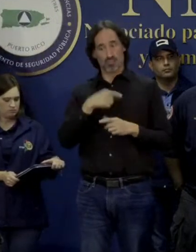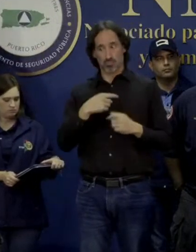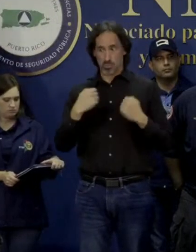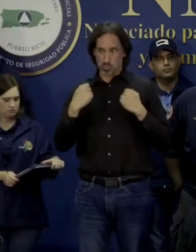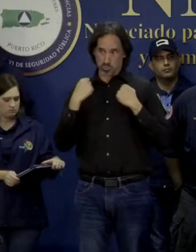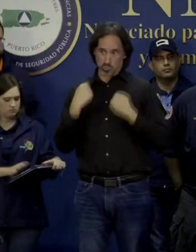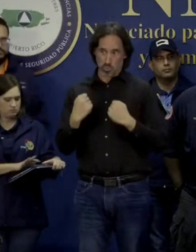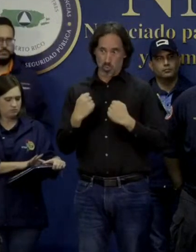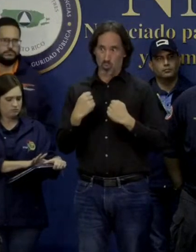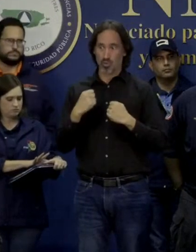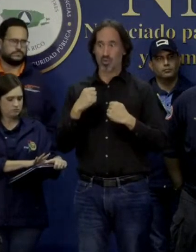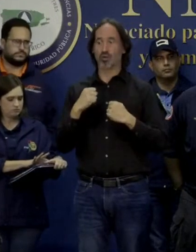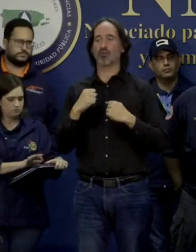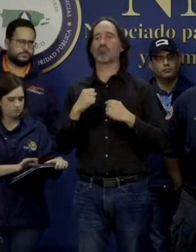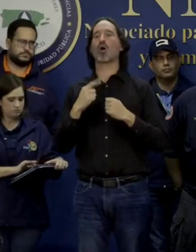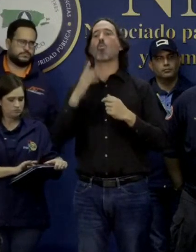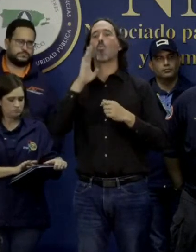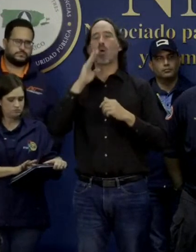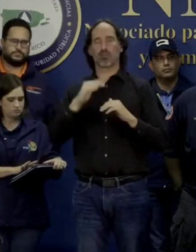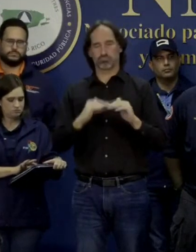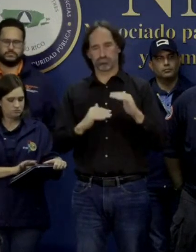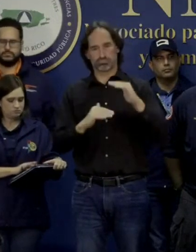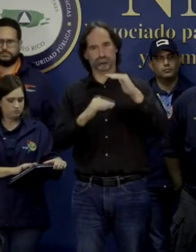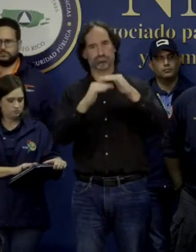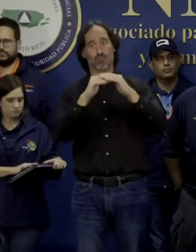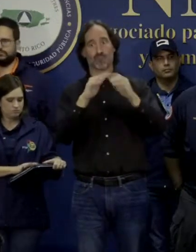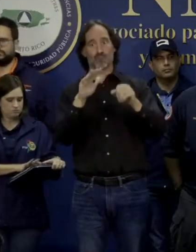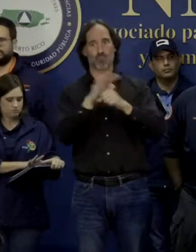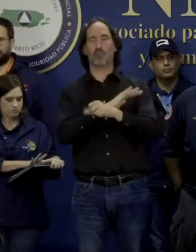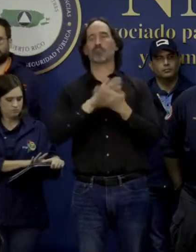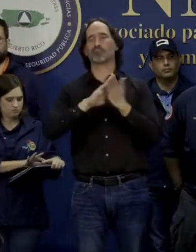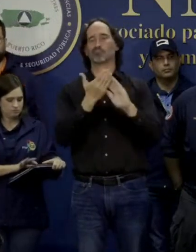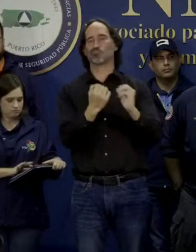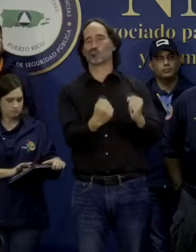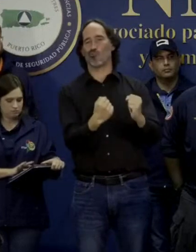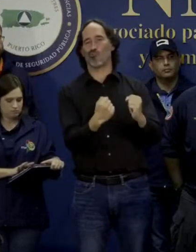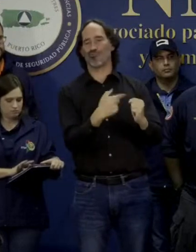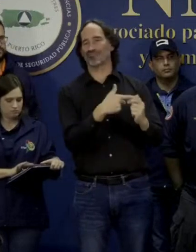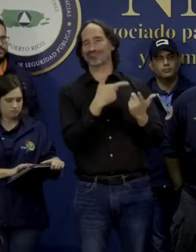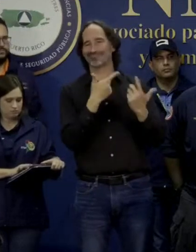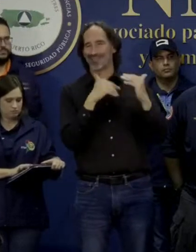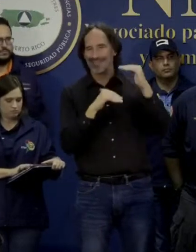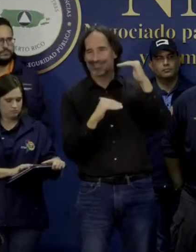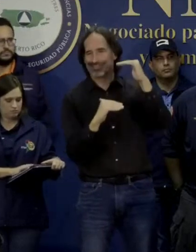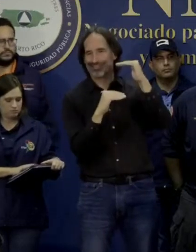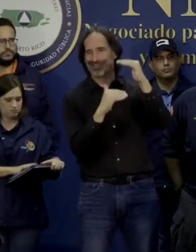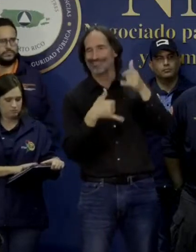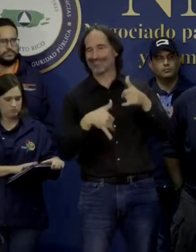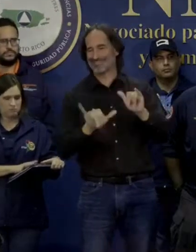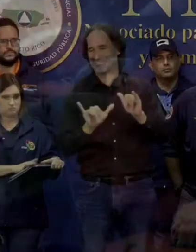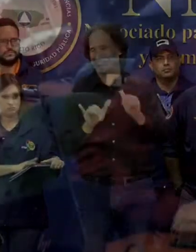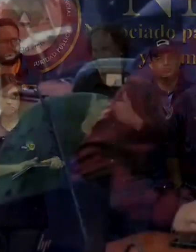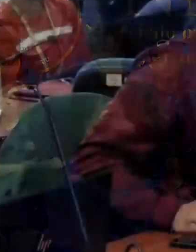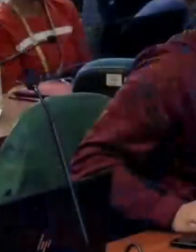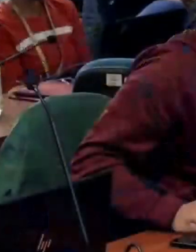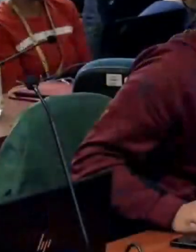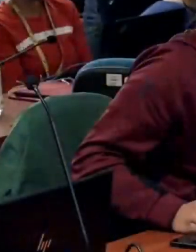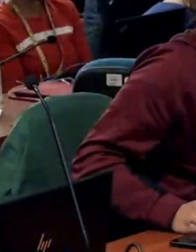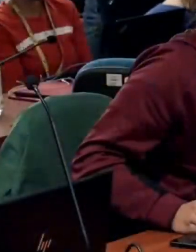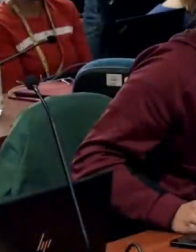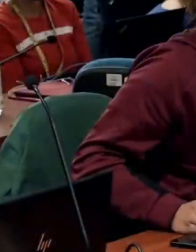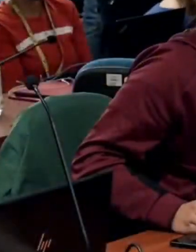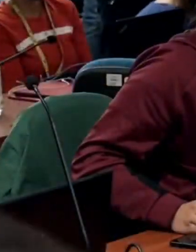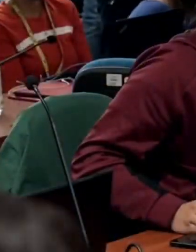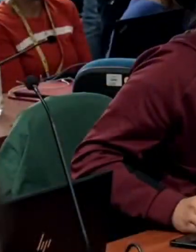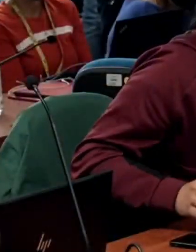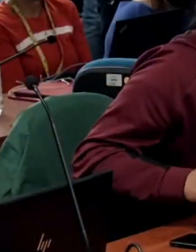de acero, es una estructura pues que ofrece resistencia al viento, y pues obviamente pues las paredes se doblaron. ¿Y cómo se afectan las operaciones